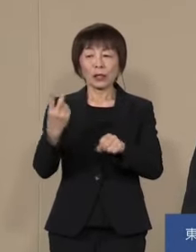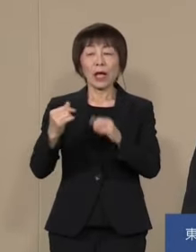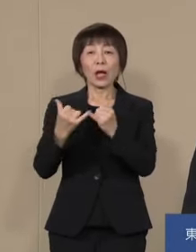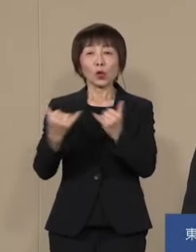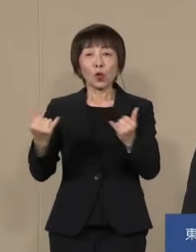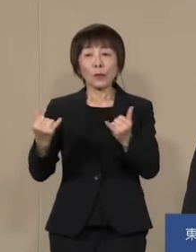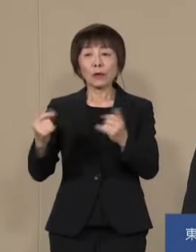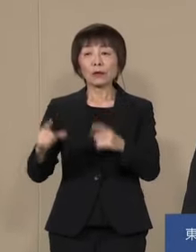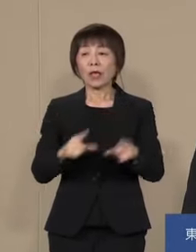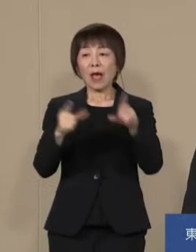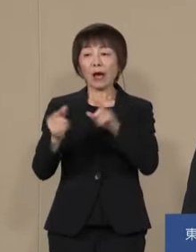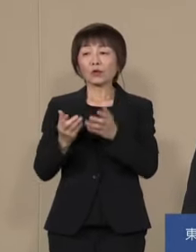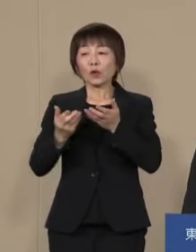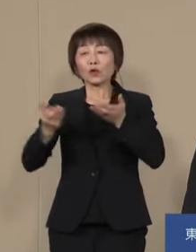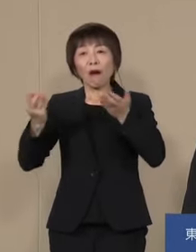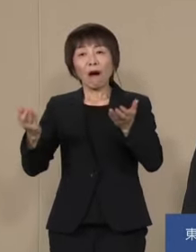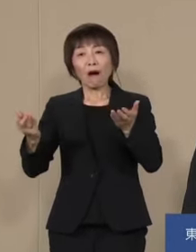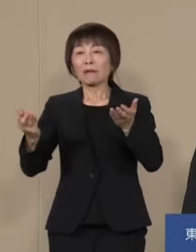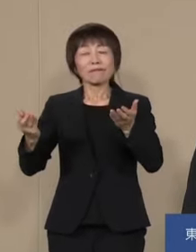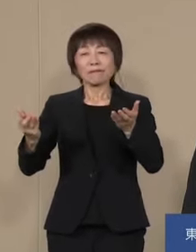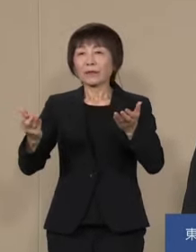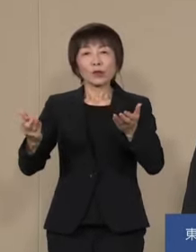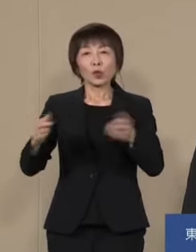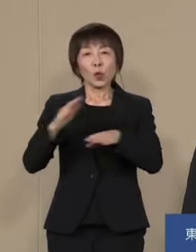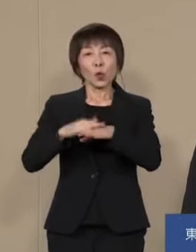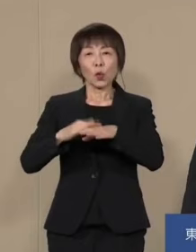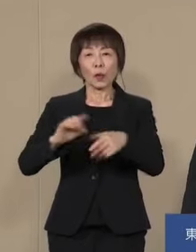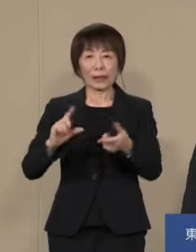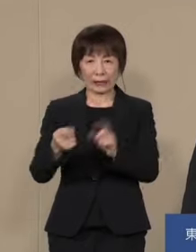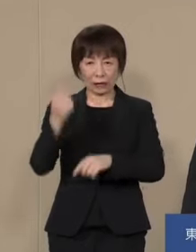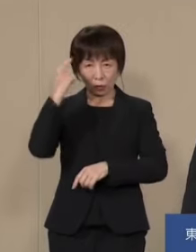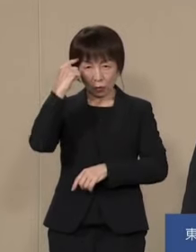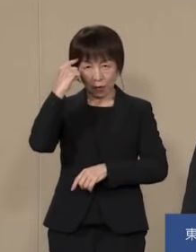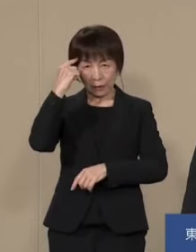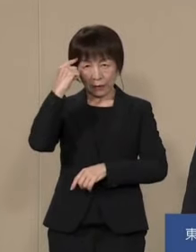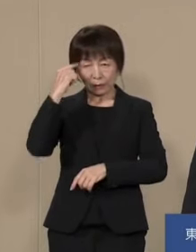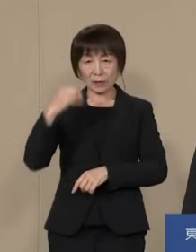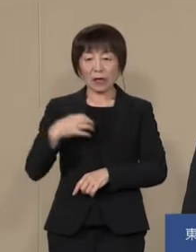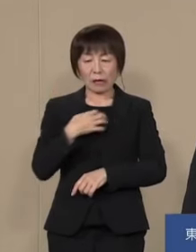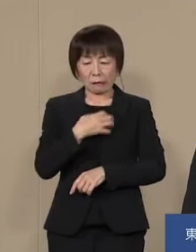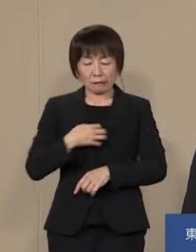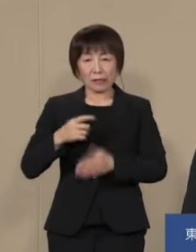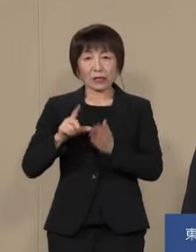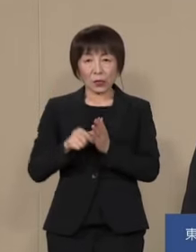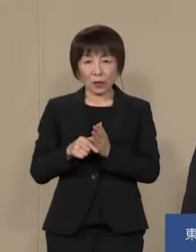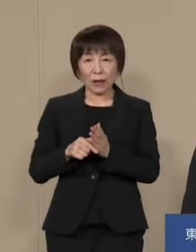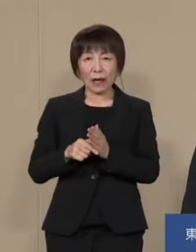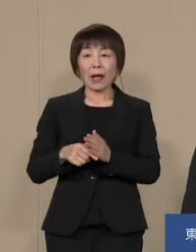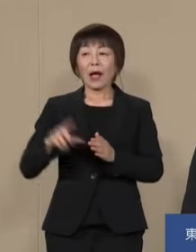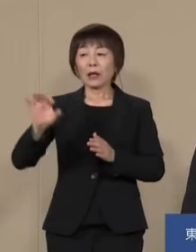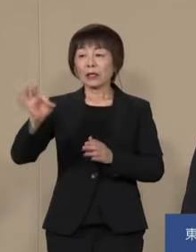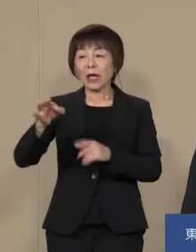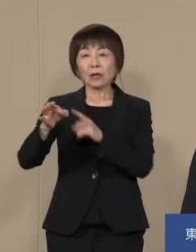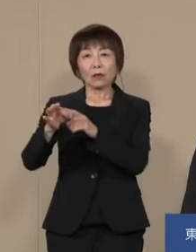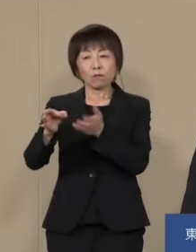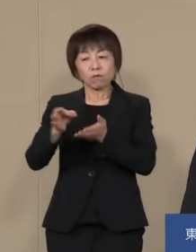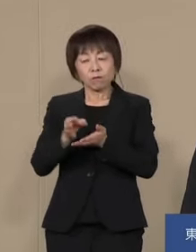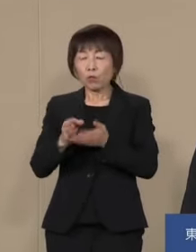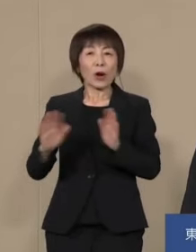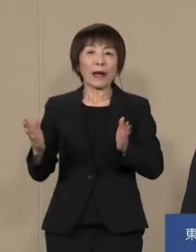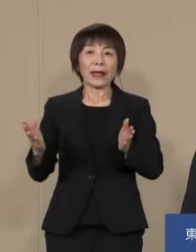豊かにするというやり方は私は基本的に間違ってると思います苦しい時には初めから税を取らないことです